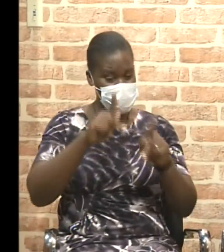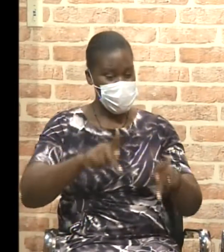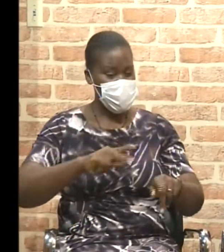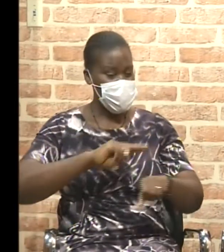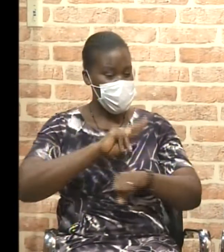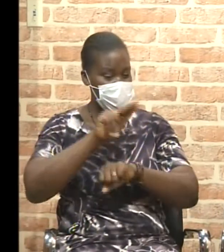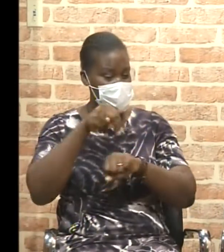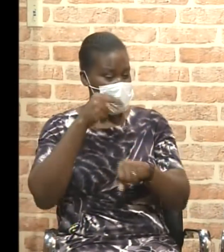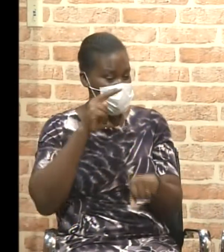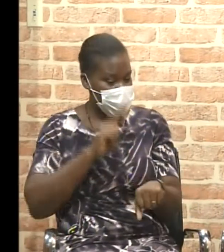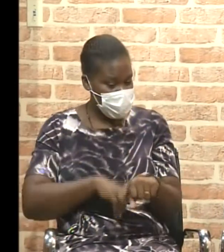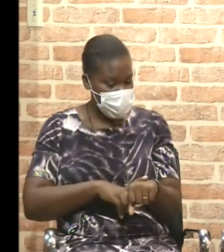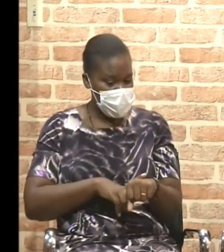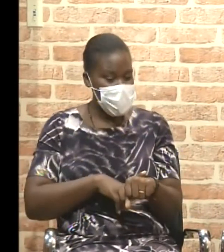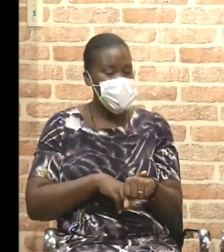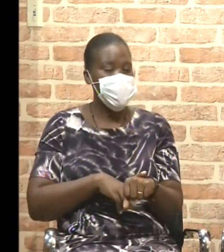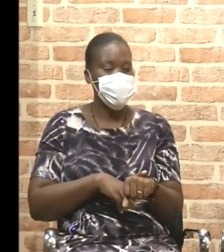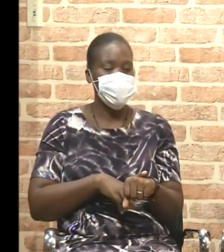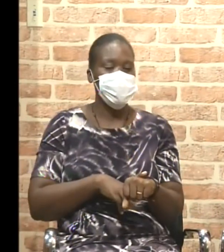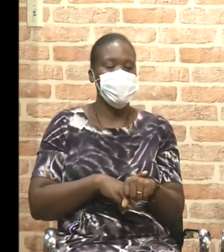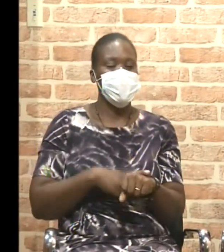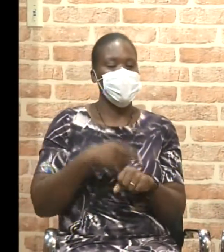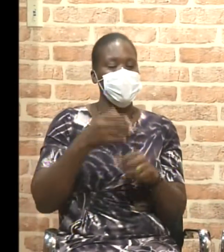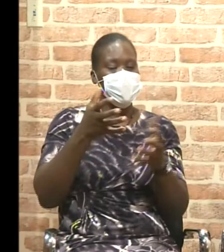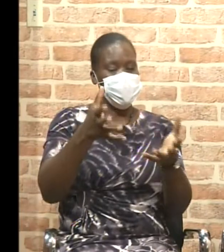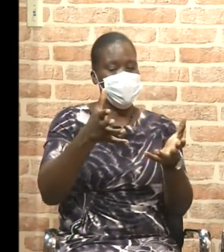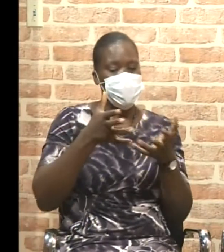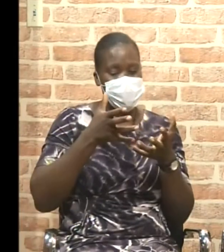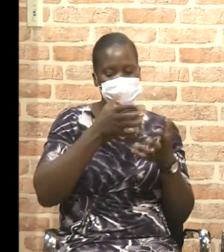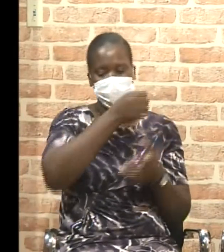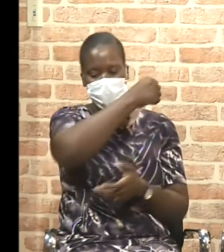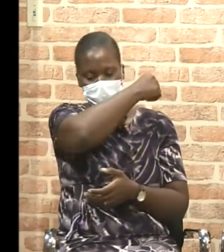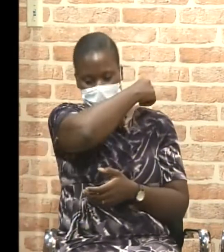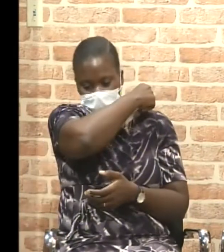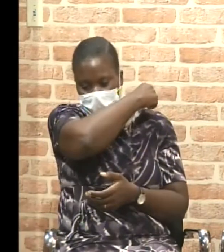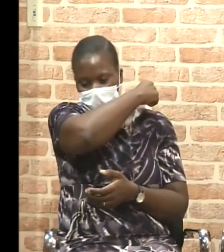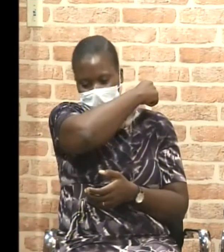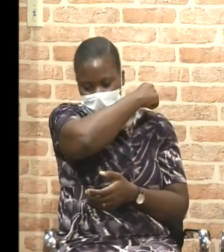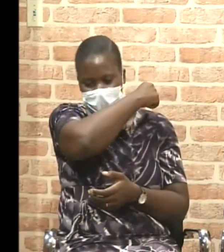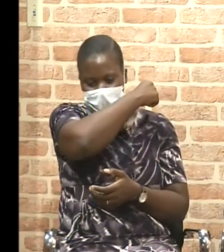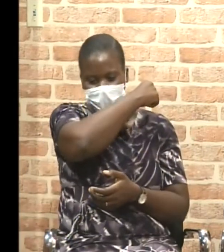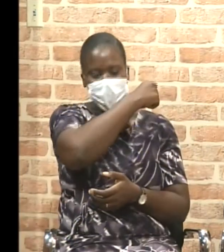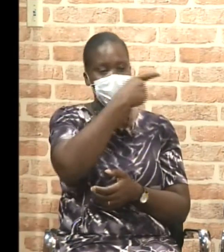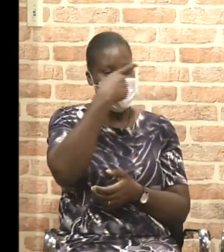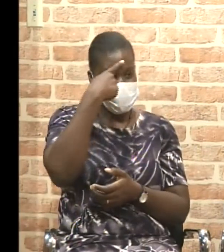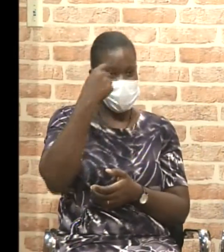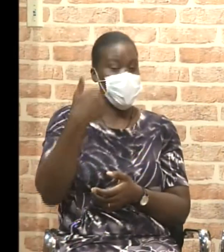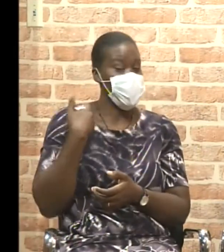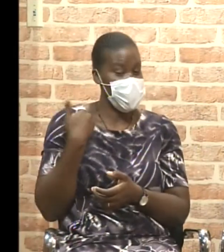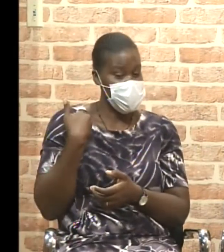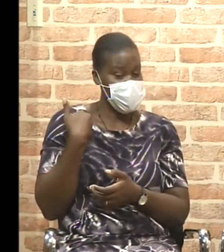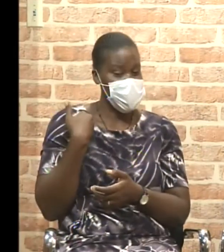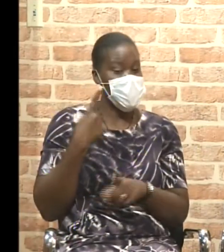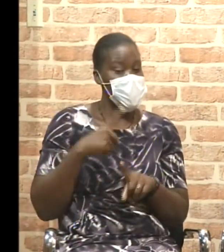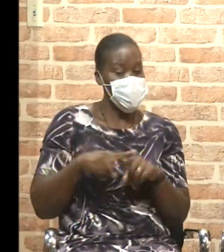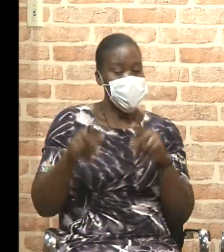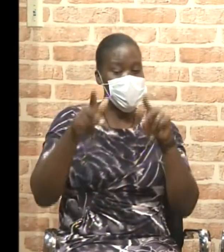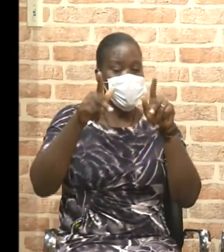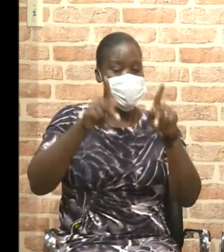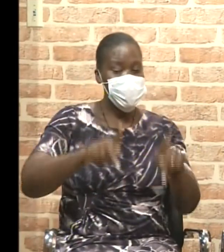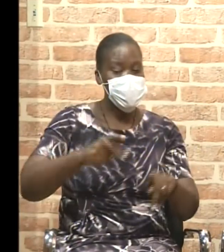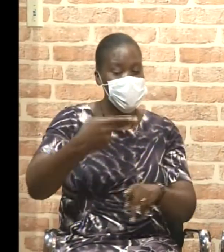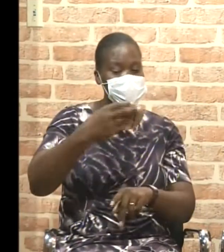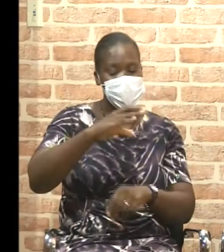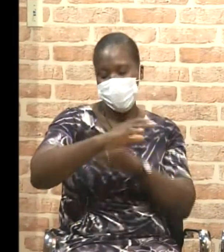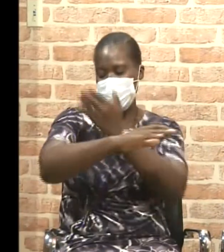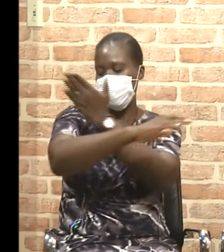pour Serge Nolindor, donc livrer tousser dans le coup de bras. C'est parce que de toute façon, il y a un coup de là. Mais il y a un monde qui est handicapé qui pas